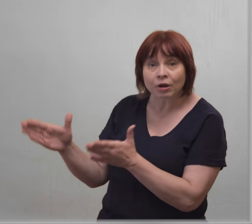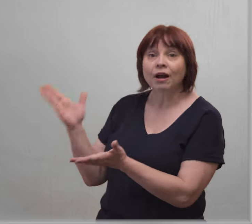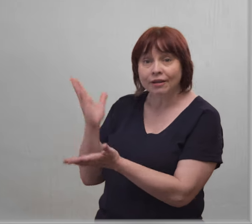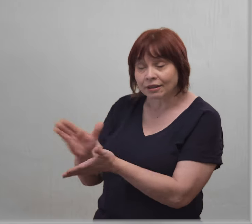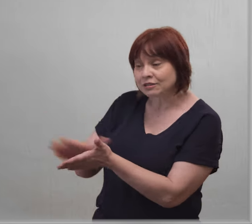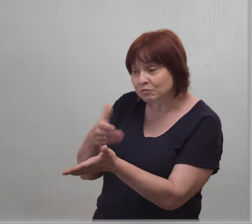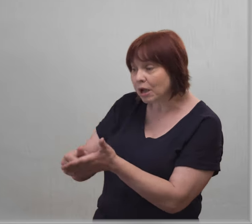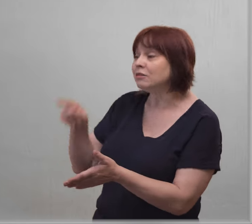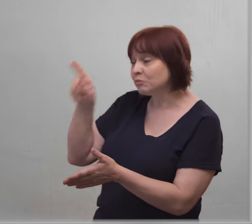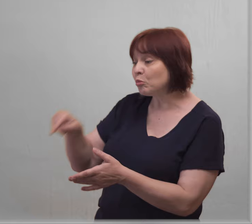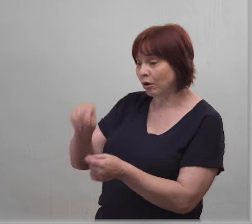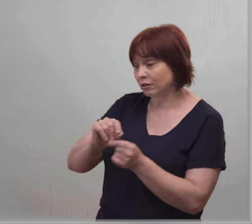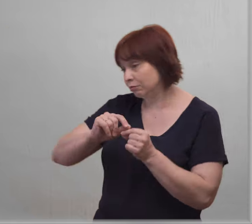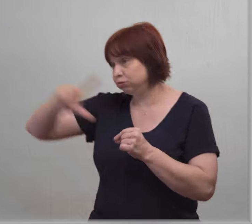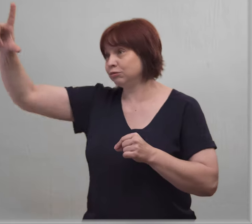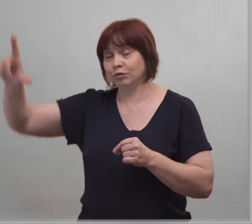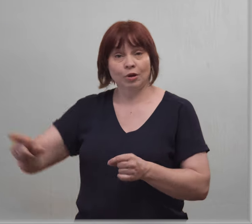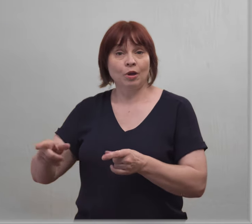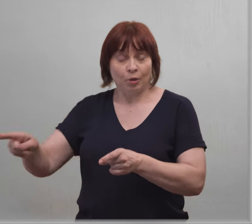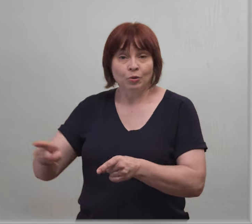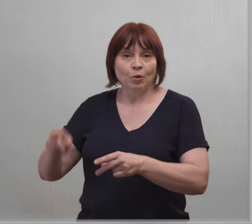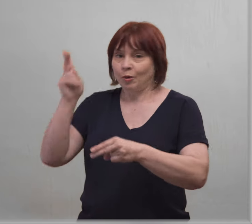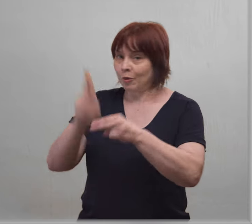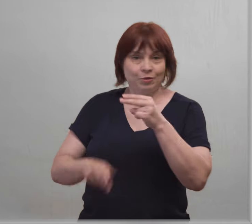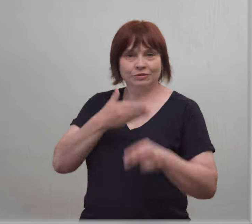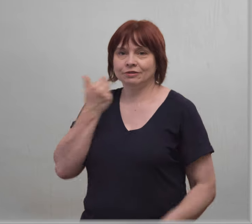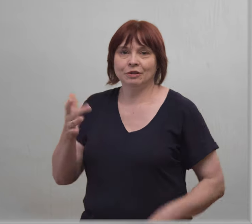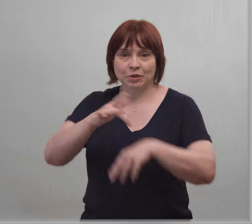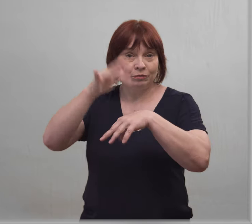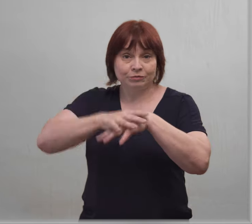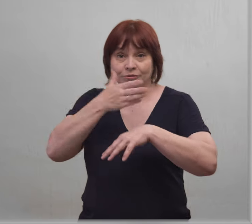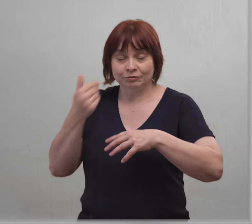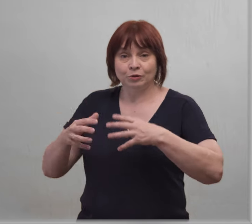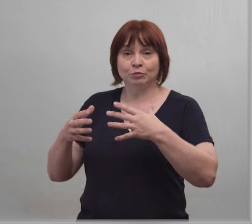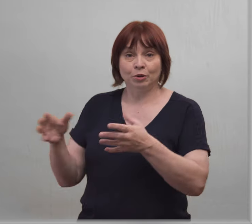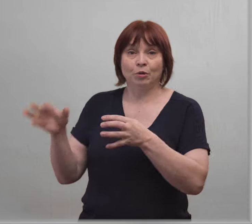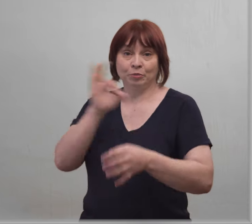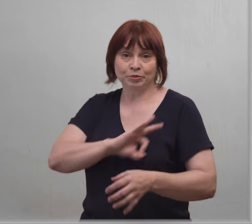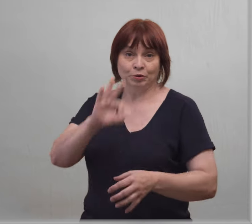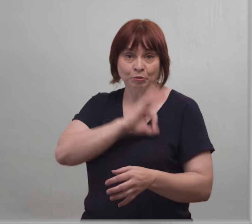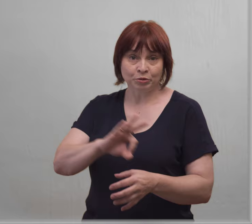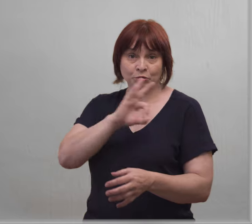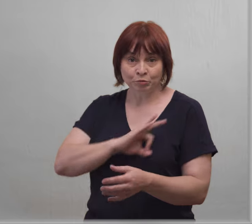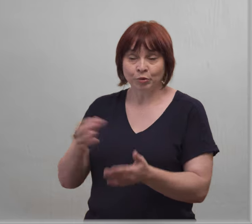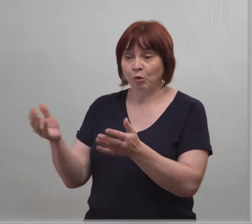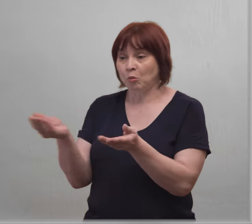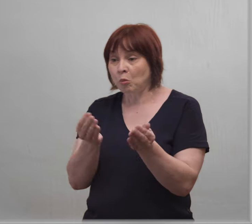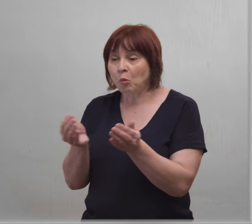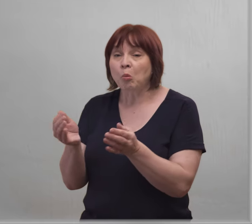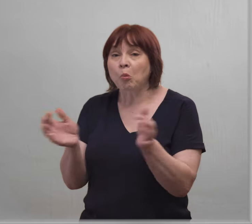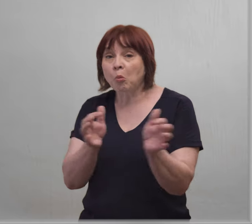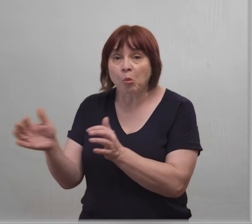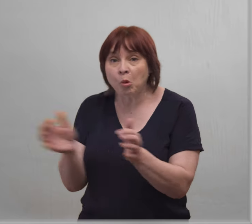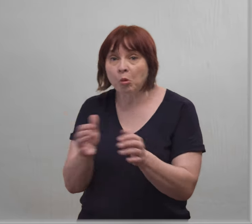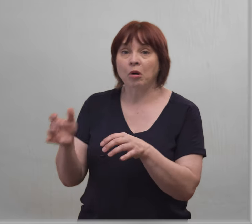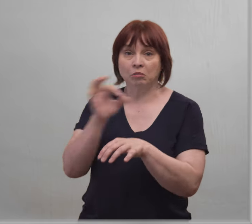предназначение, которое Бог нам дал еще с Эдемского сада. Да, что-то изменилось, что-то пошло не так.